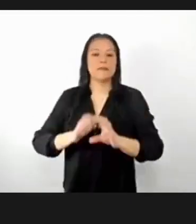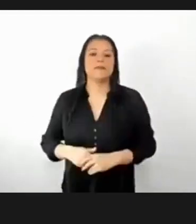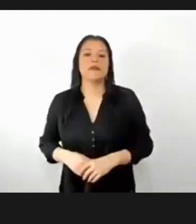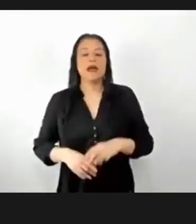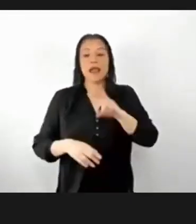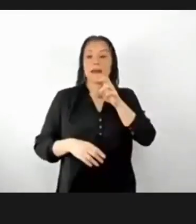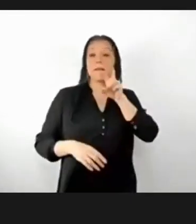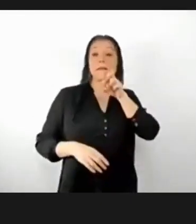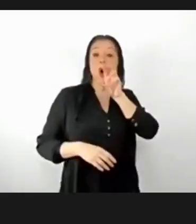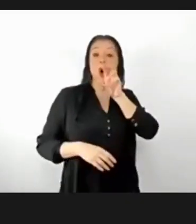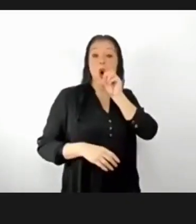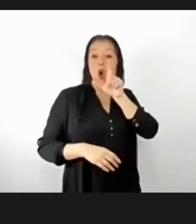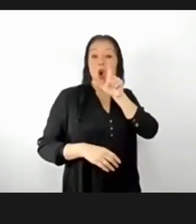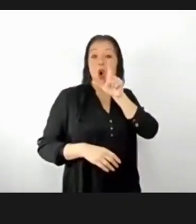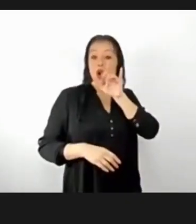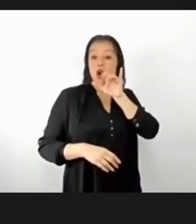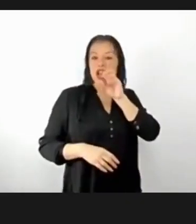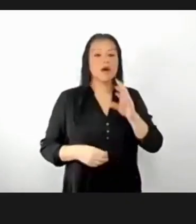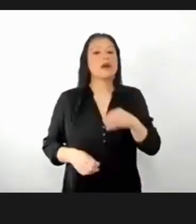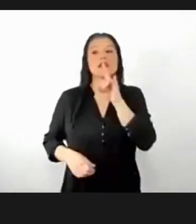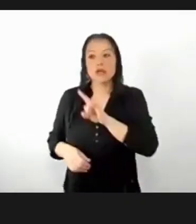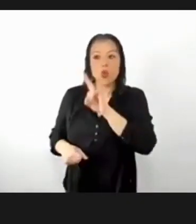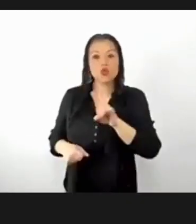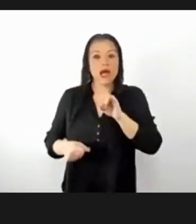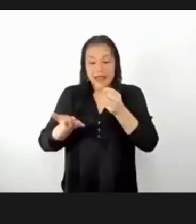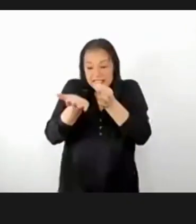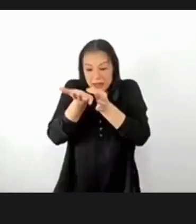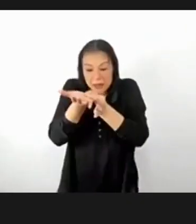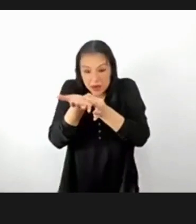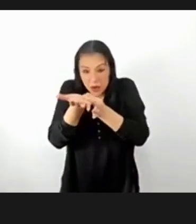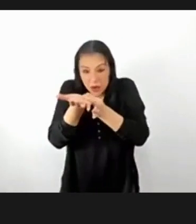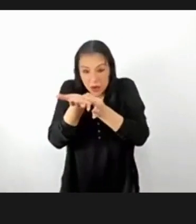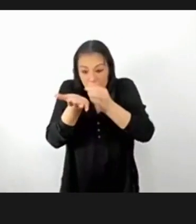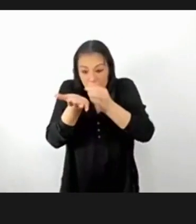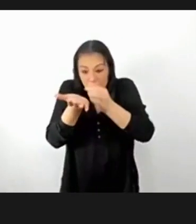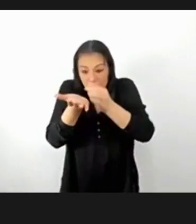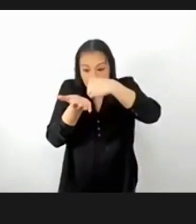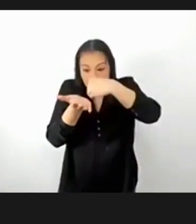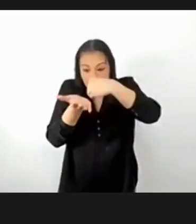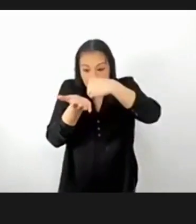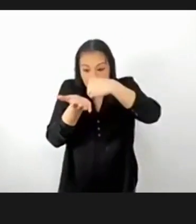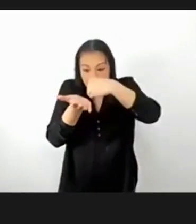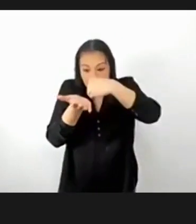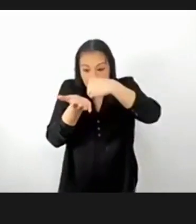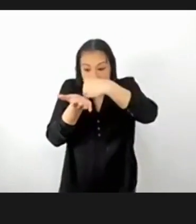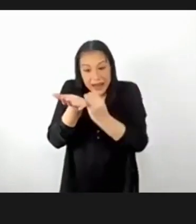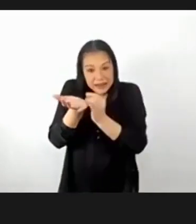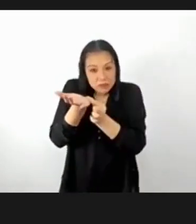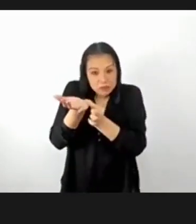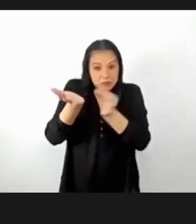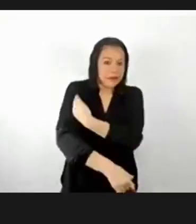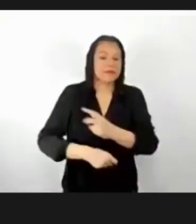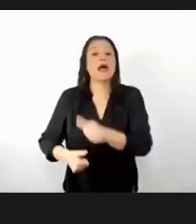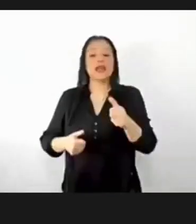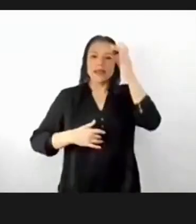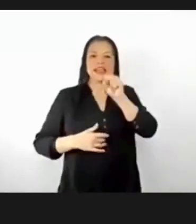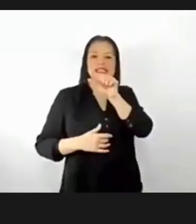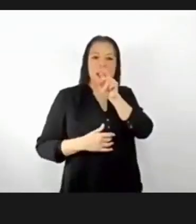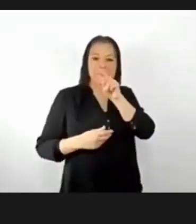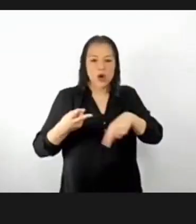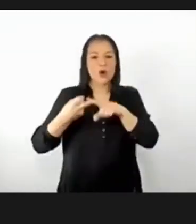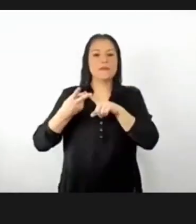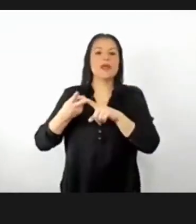Ejemplos, vacuna de la polio de los niños. ¿Qué se usa? Partes del virus inactivado del virus de la polio, vacuna del